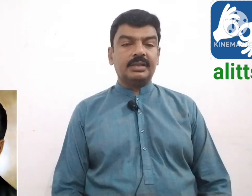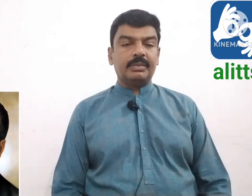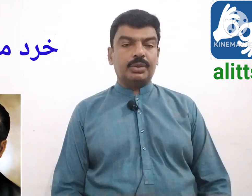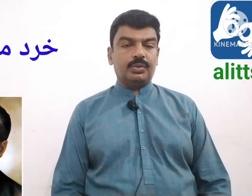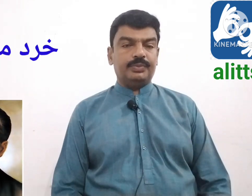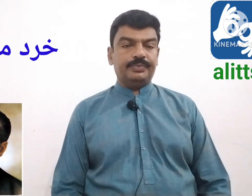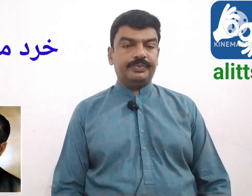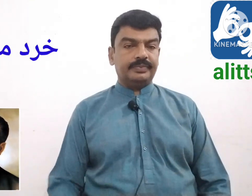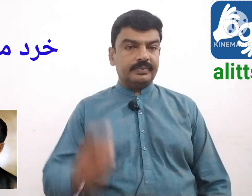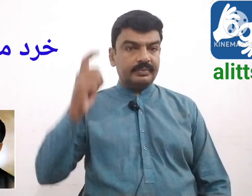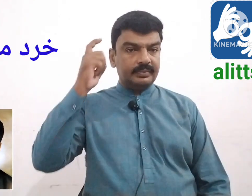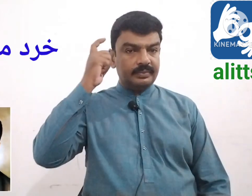खिर्दमंदों,